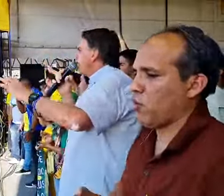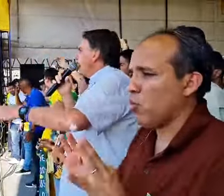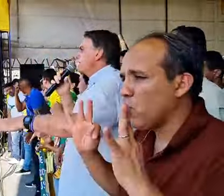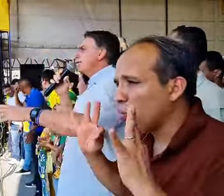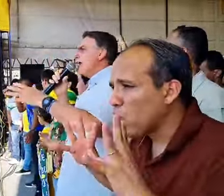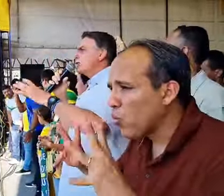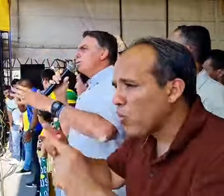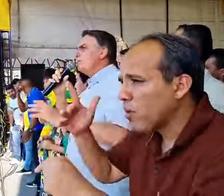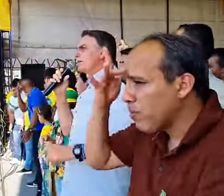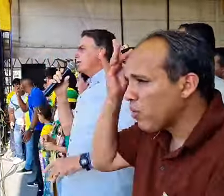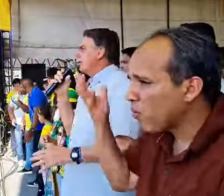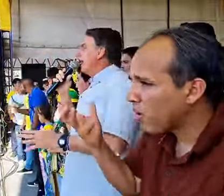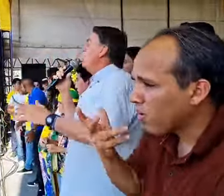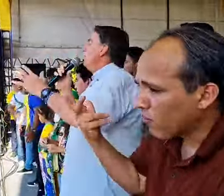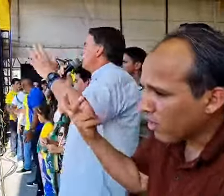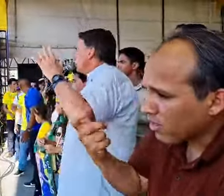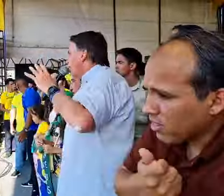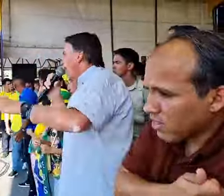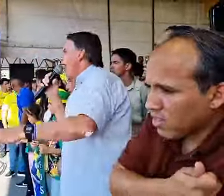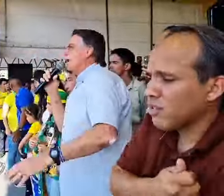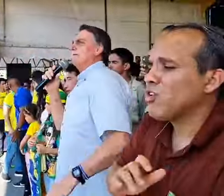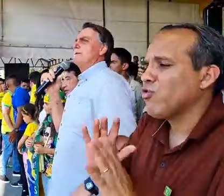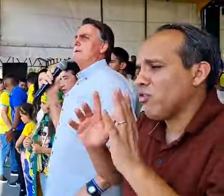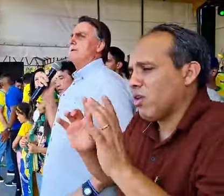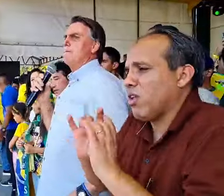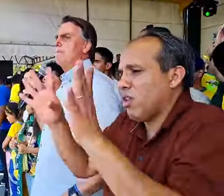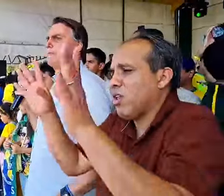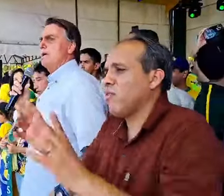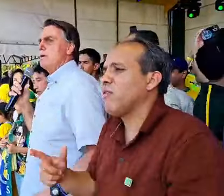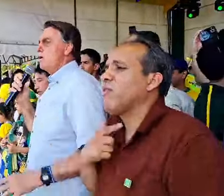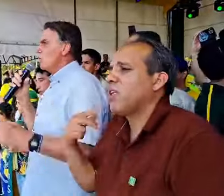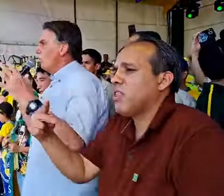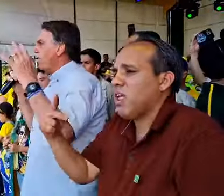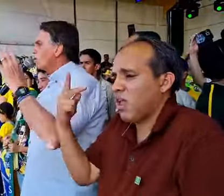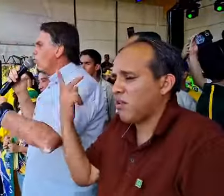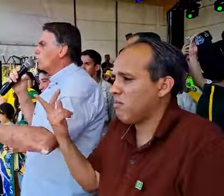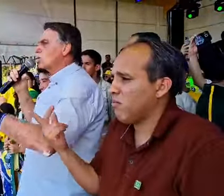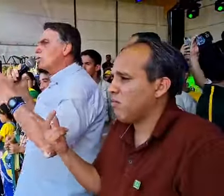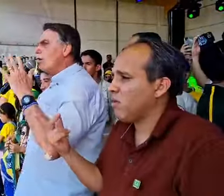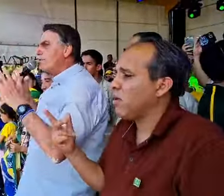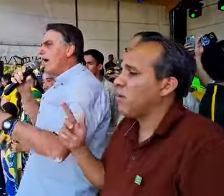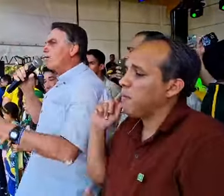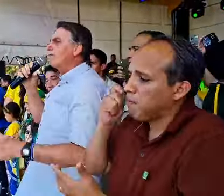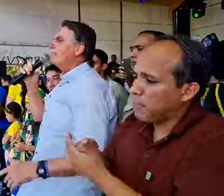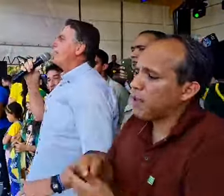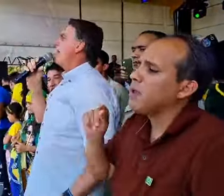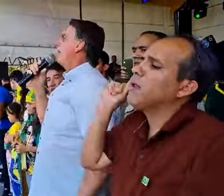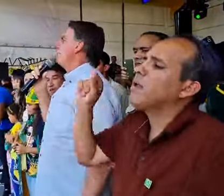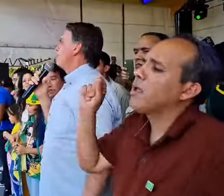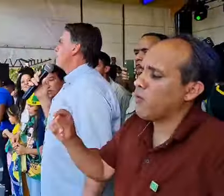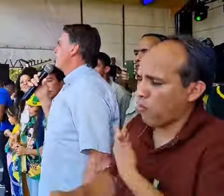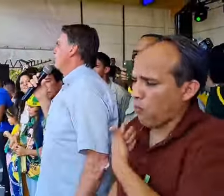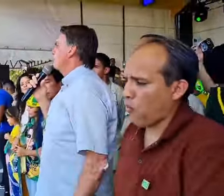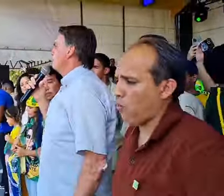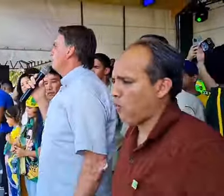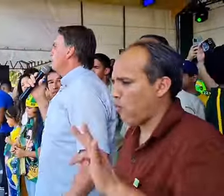Todos aqueles que quiseram tomar vacina, tomaram. Com recursos do governo federal,